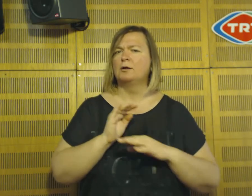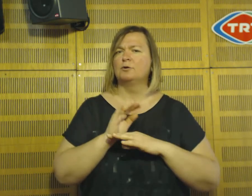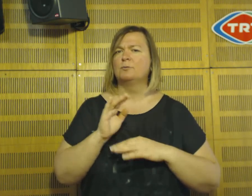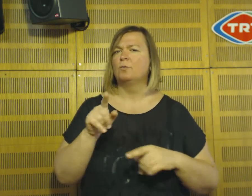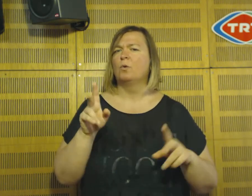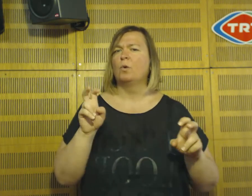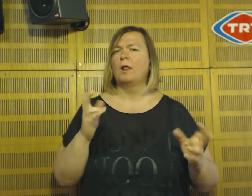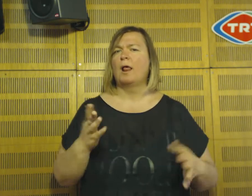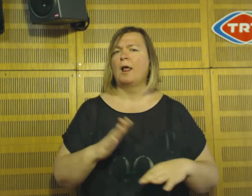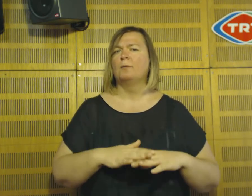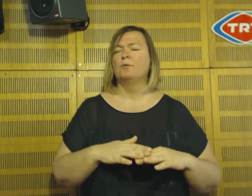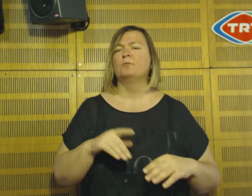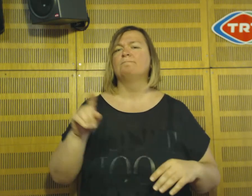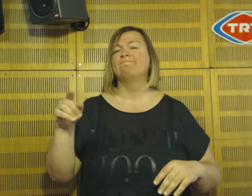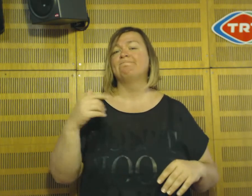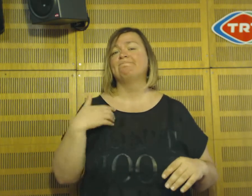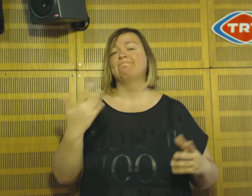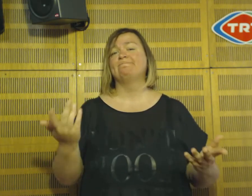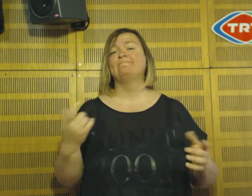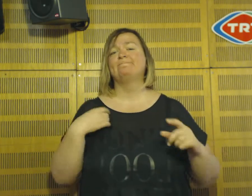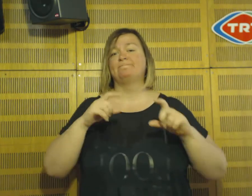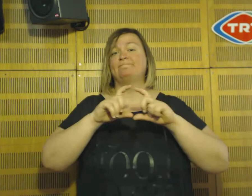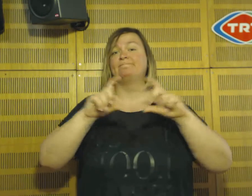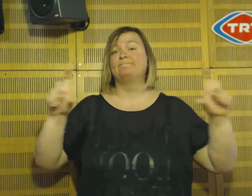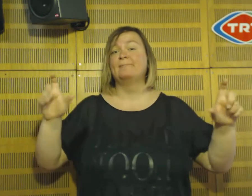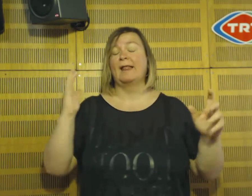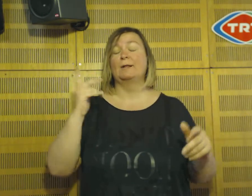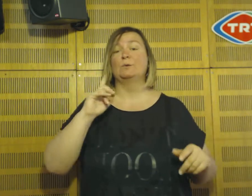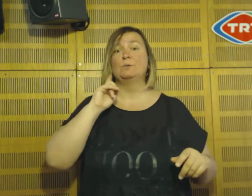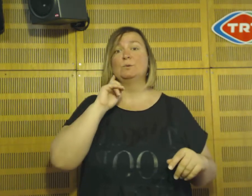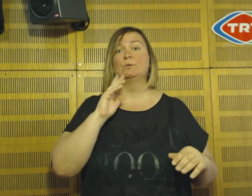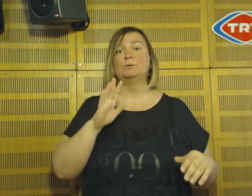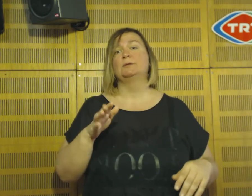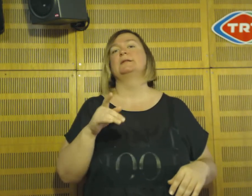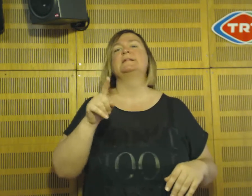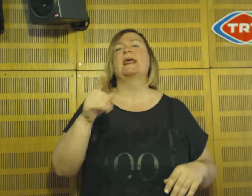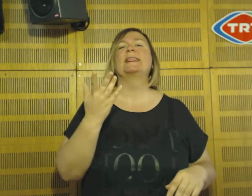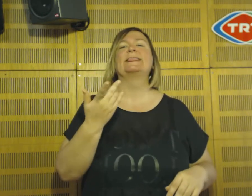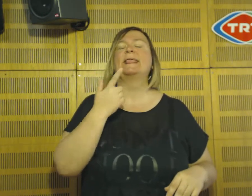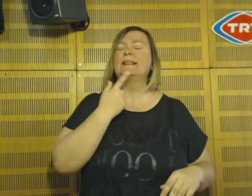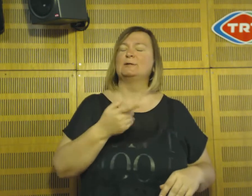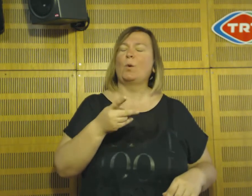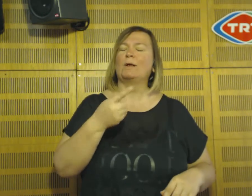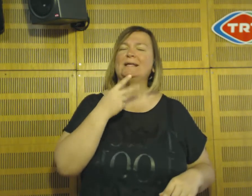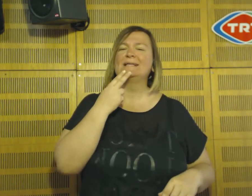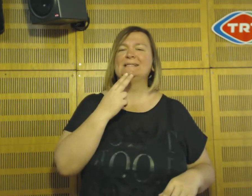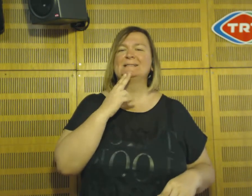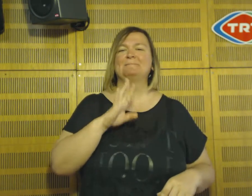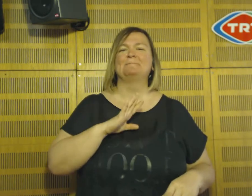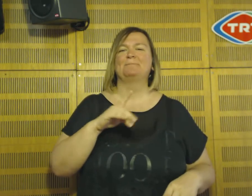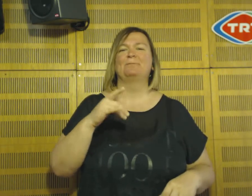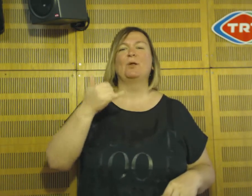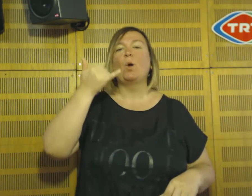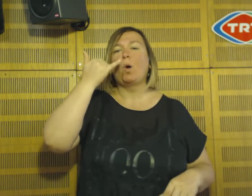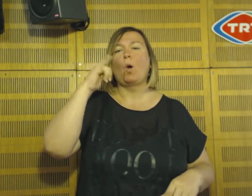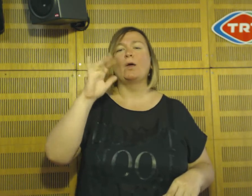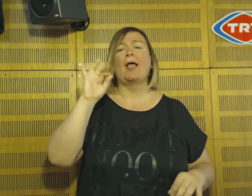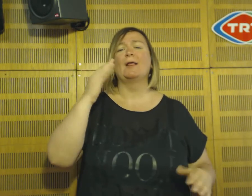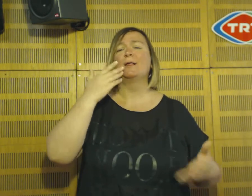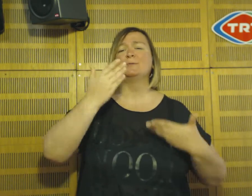ne yapıyorsunuz? Bizim onunla ilgili bir sloganımız var. En çok duyduğumuz şey o. Sen ne dersen o kızım. Koçlarımıza en çok söylenen şeylerden bir tanesi